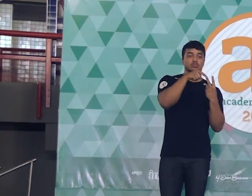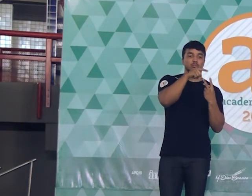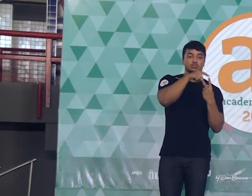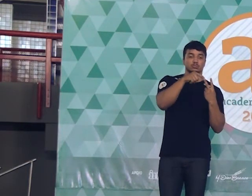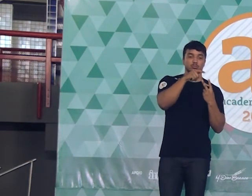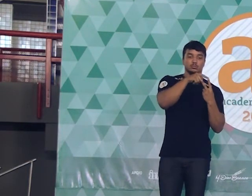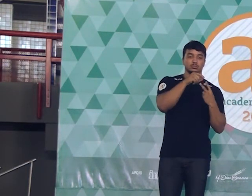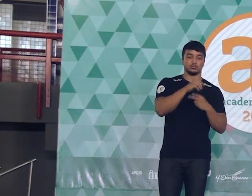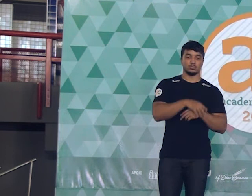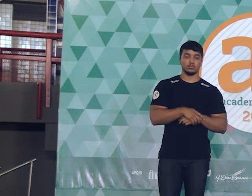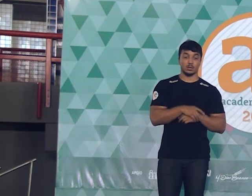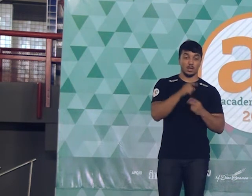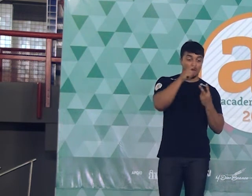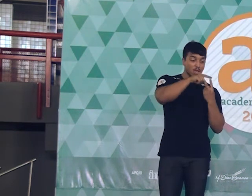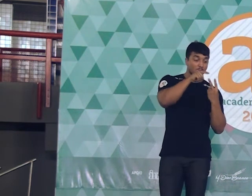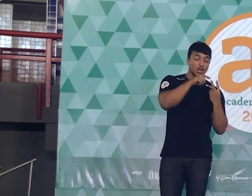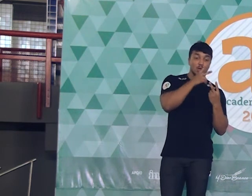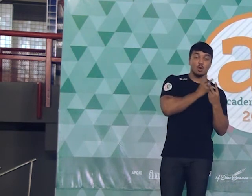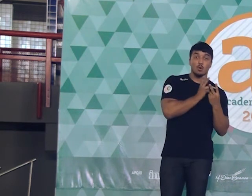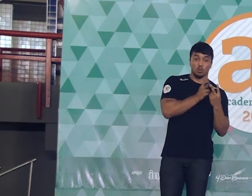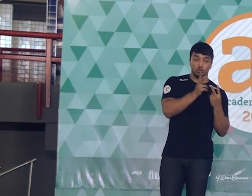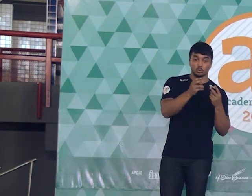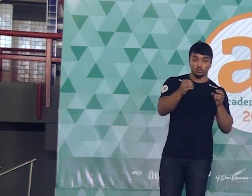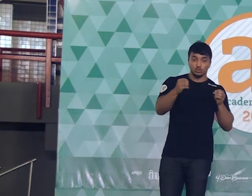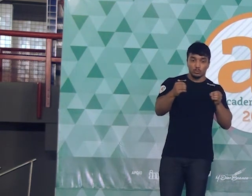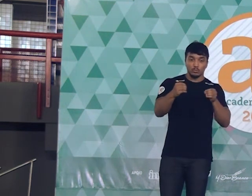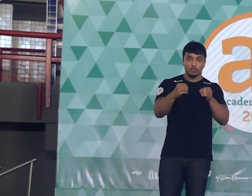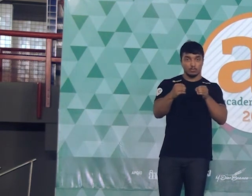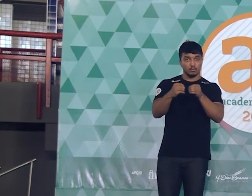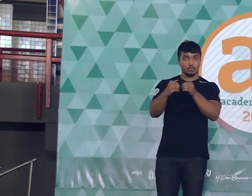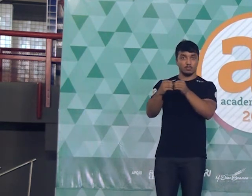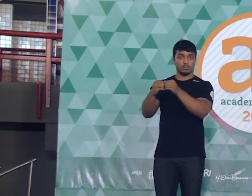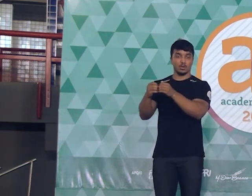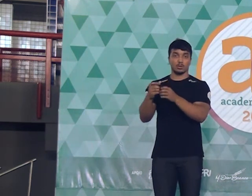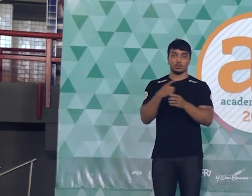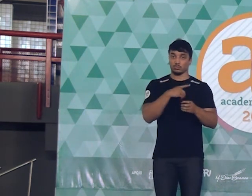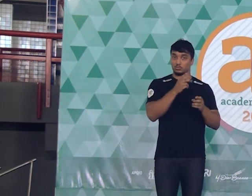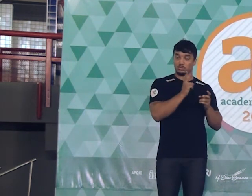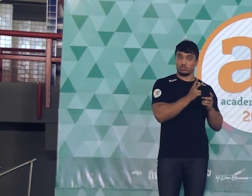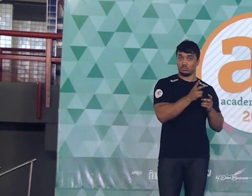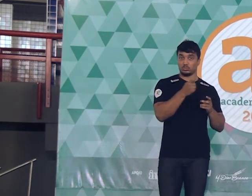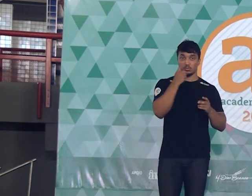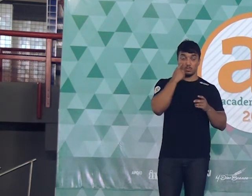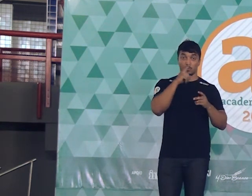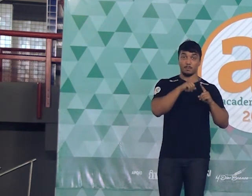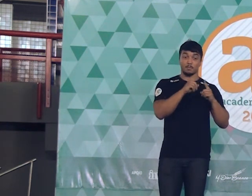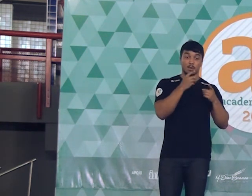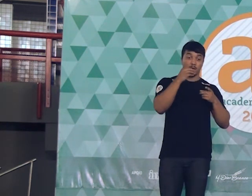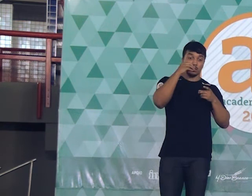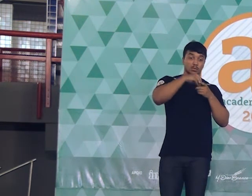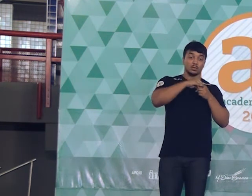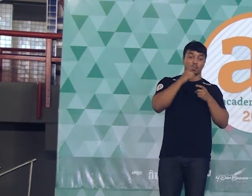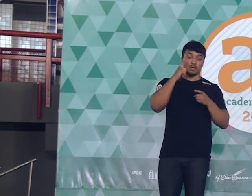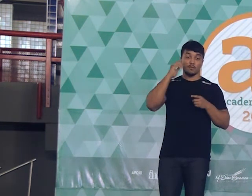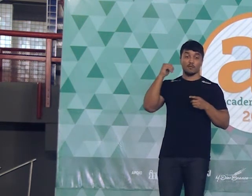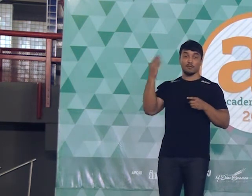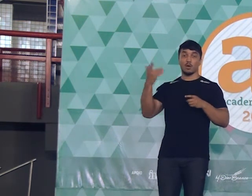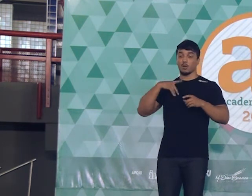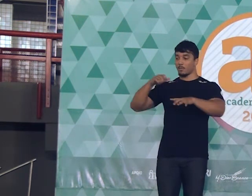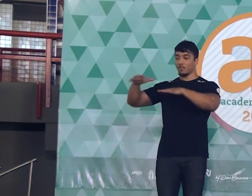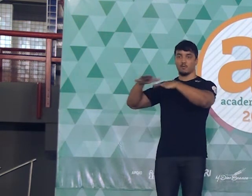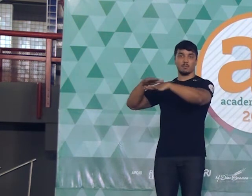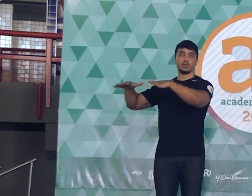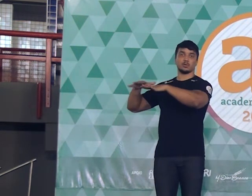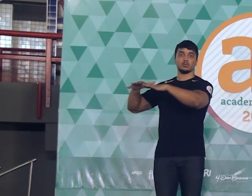aí. Ele continua se aproximando da pessoa que está fora? Então, agora, a pessoa que está fora é que está em